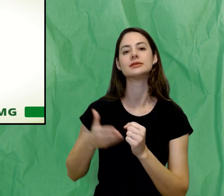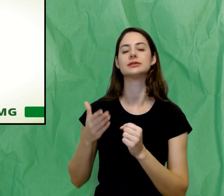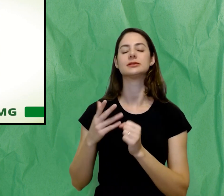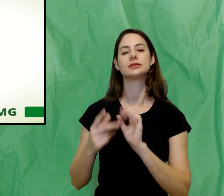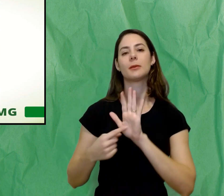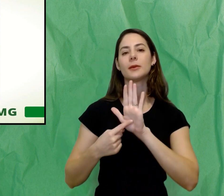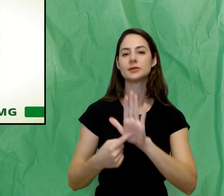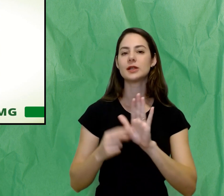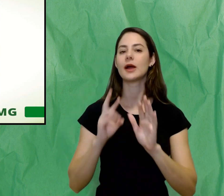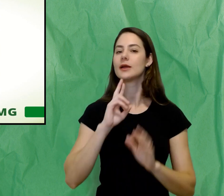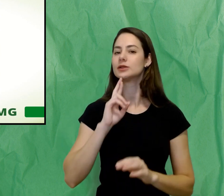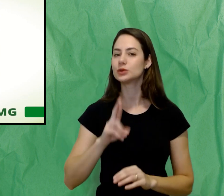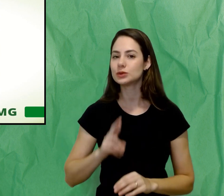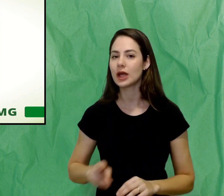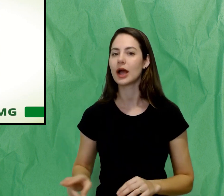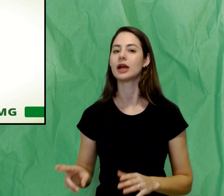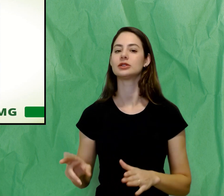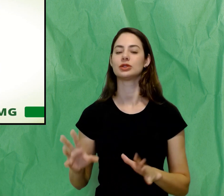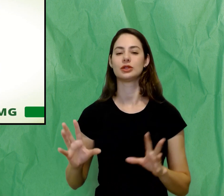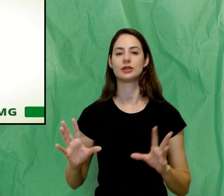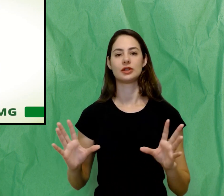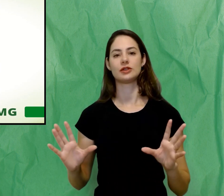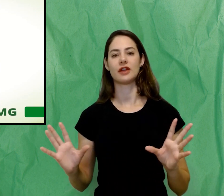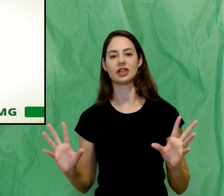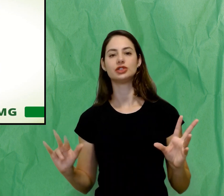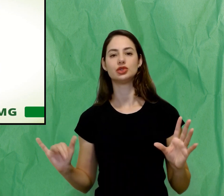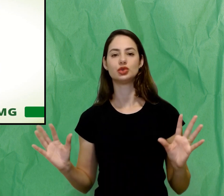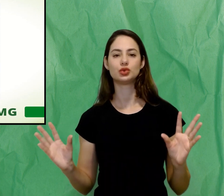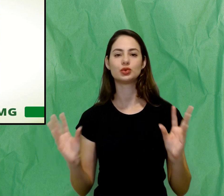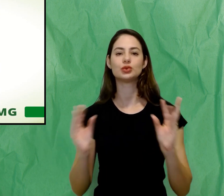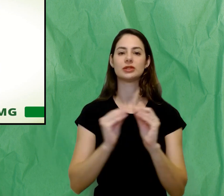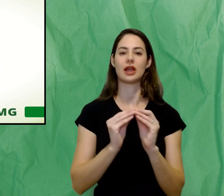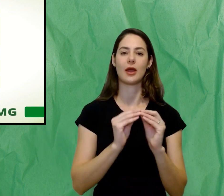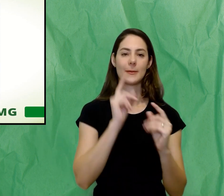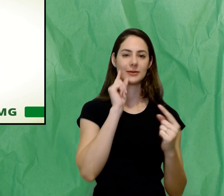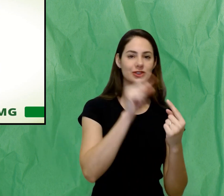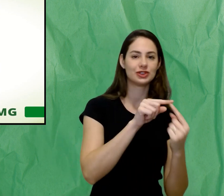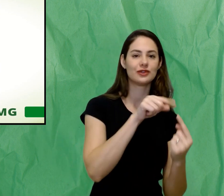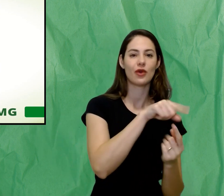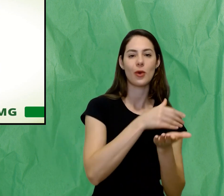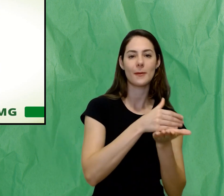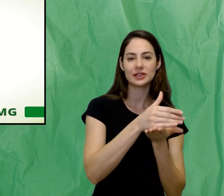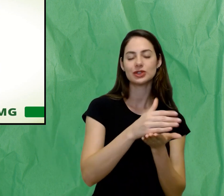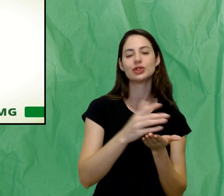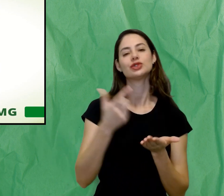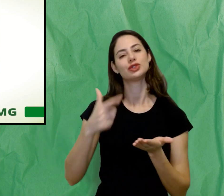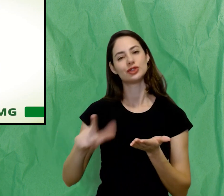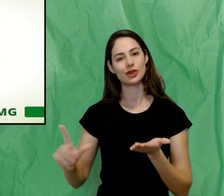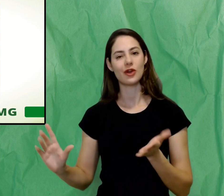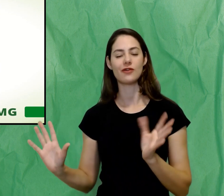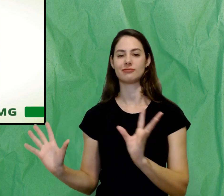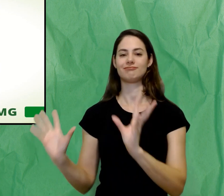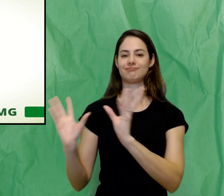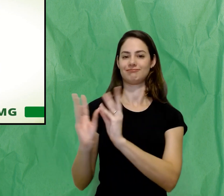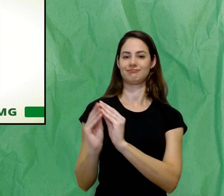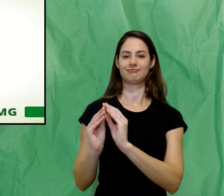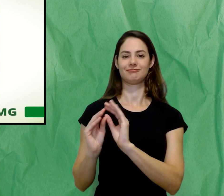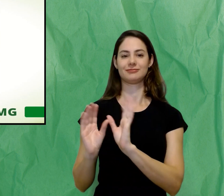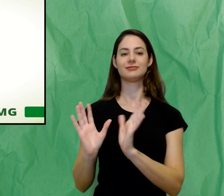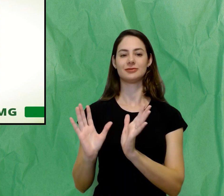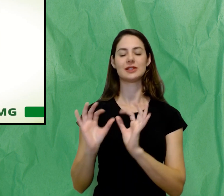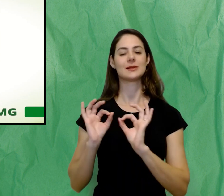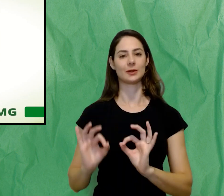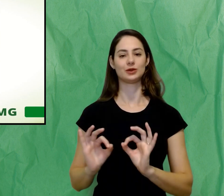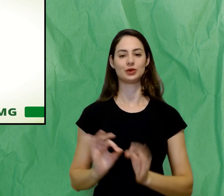vez os resultados, fazendo a junção daqueles objetivos que você colocou inicialmente, enfim, fechando o trabalho de uma maneira